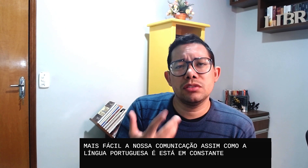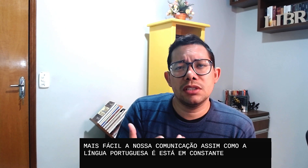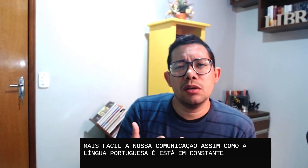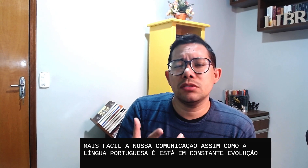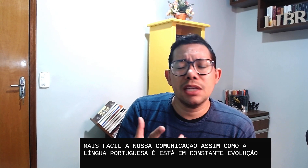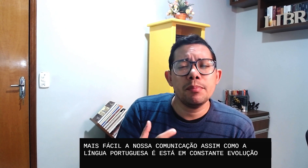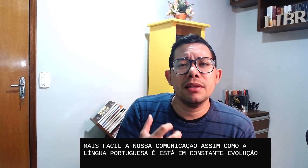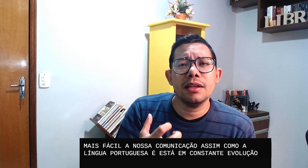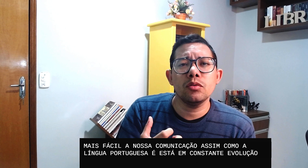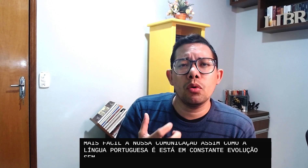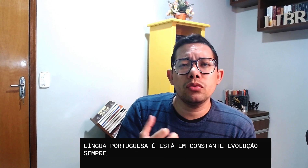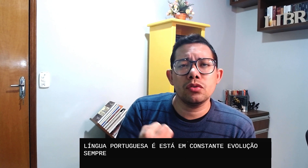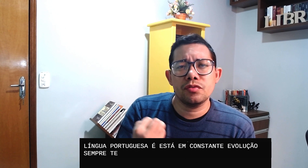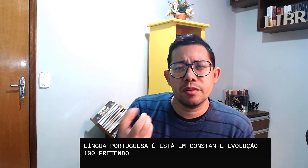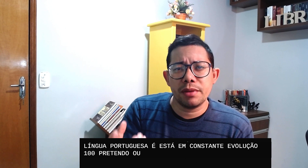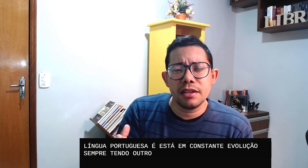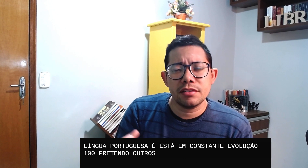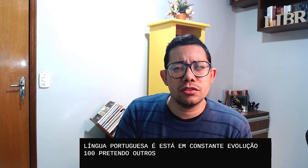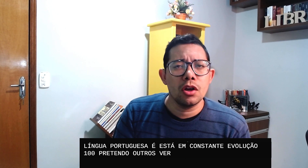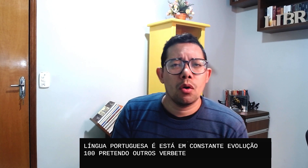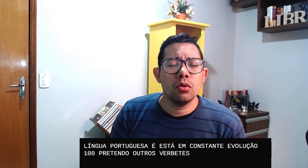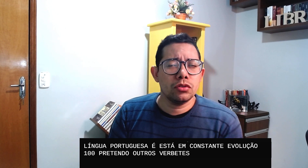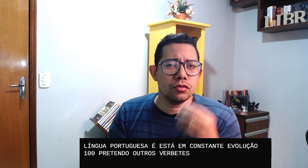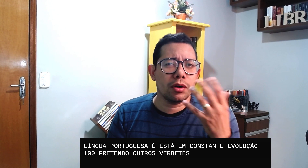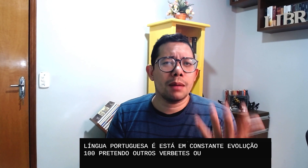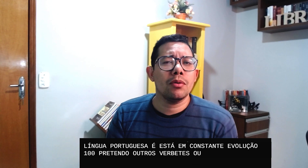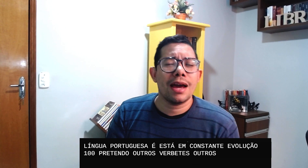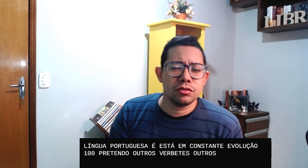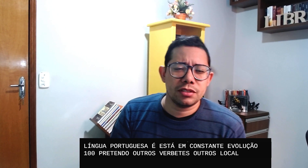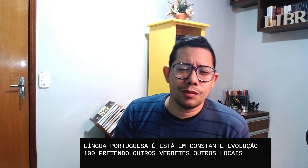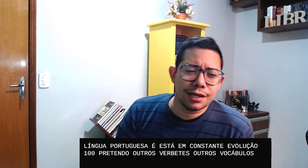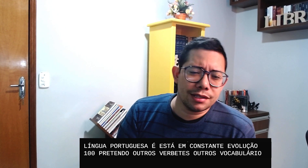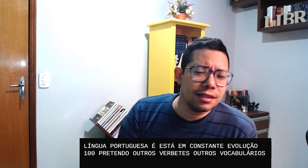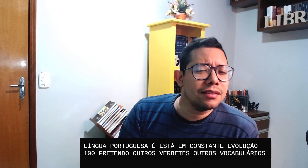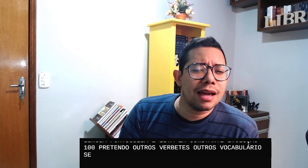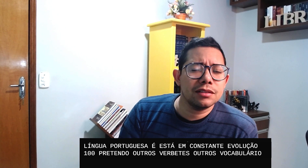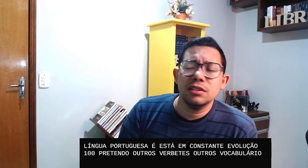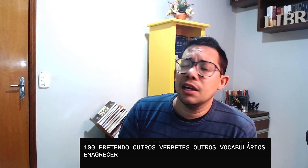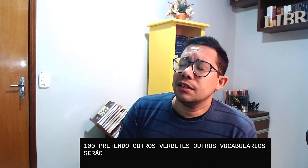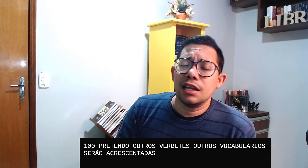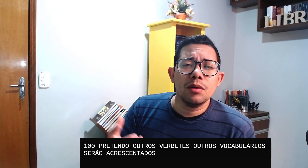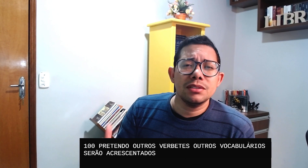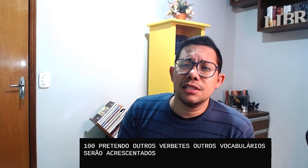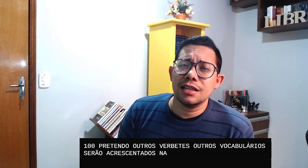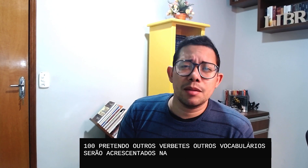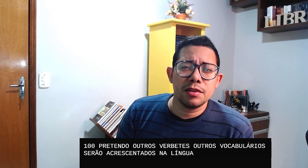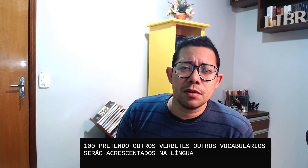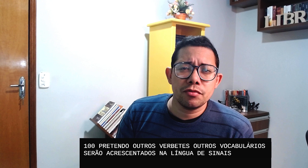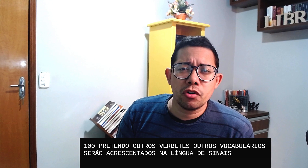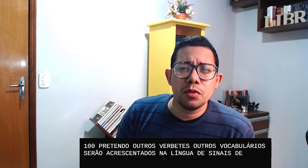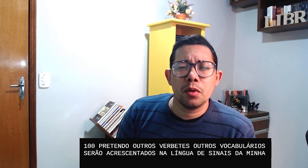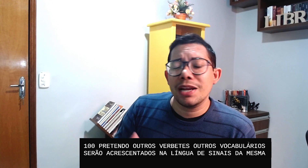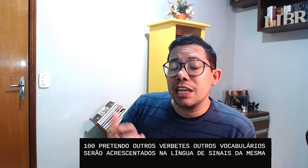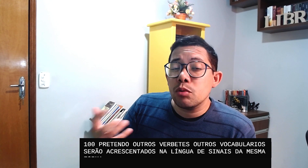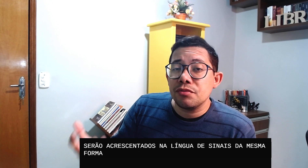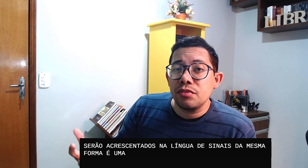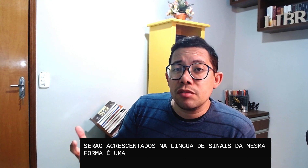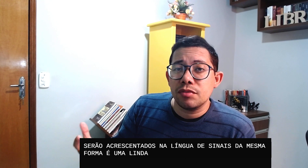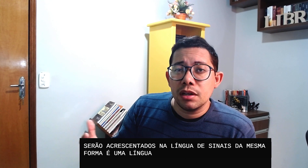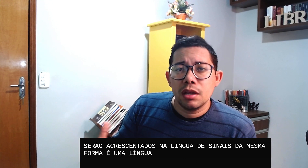evolução, sempre tendo outros verbetes, outros vocabulários sendo acrescentados. Na língua de sinais, da mesma forma, é uma língua viva e